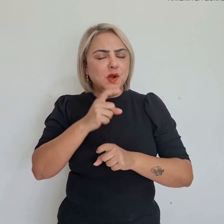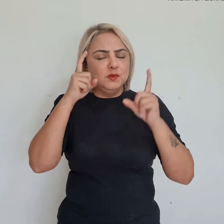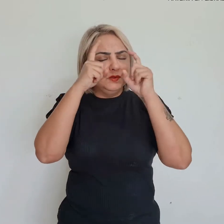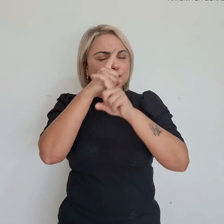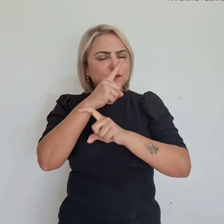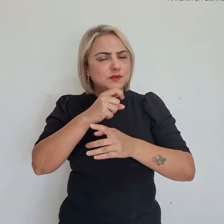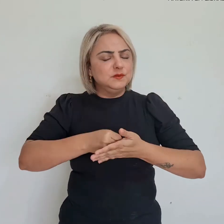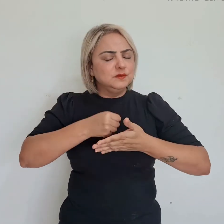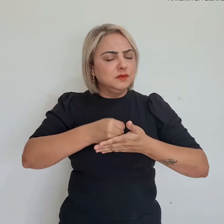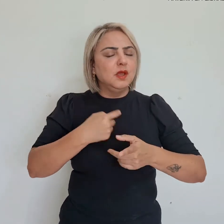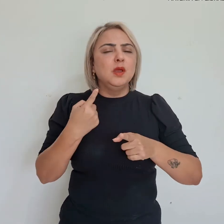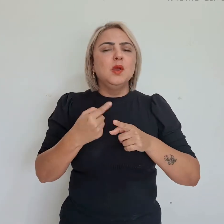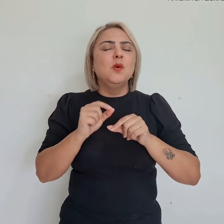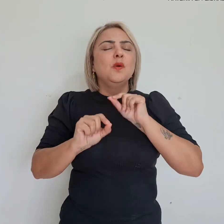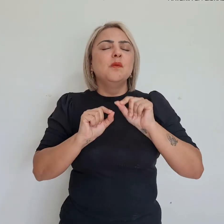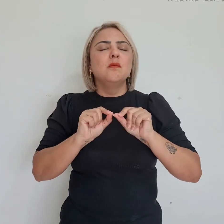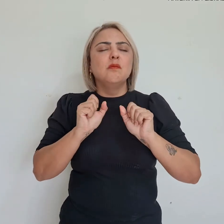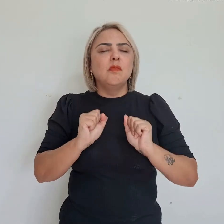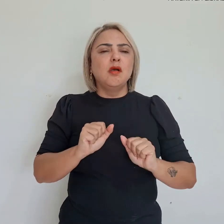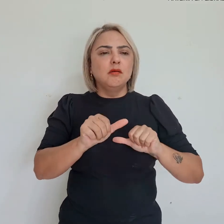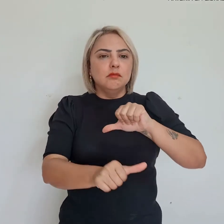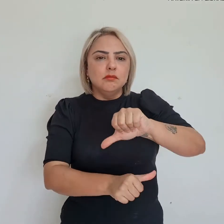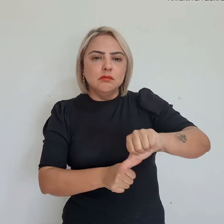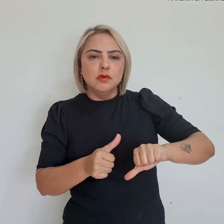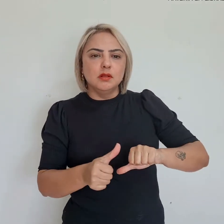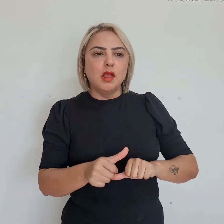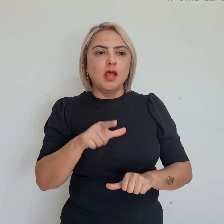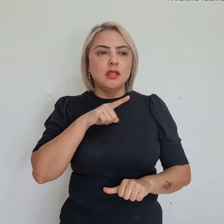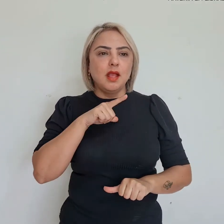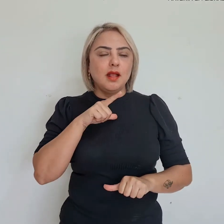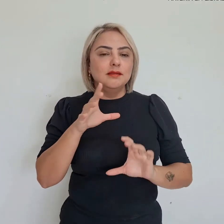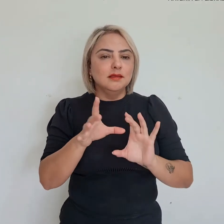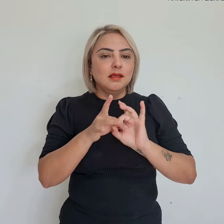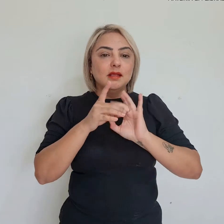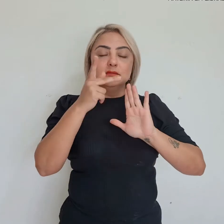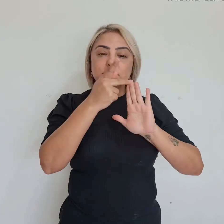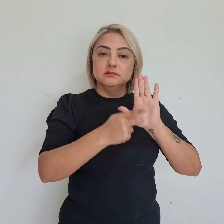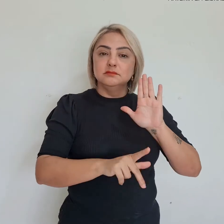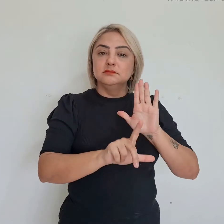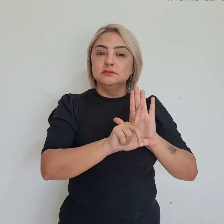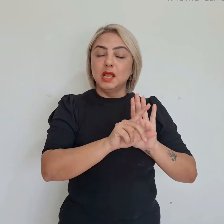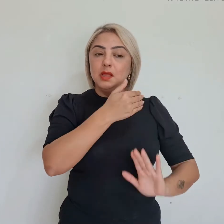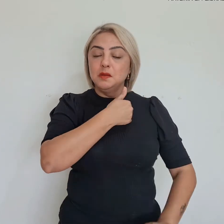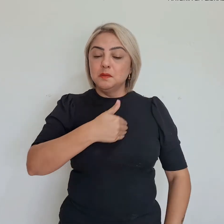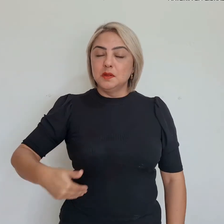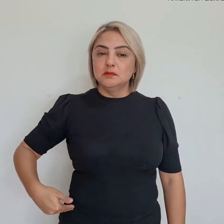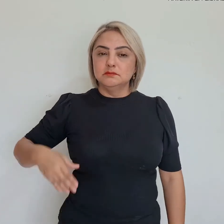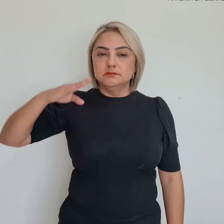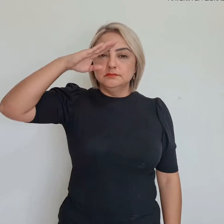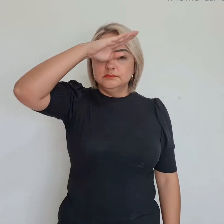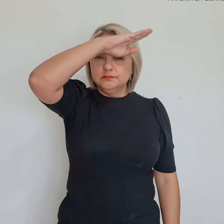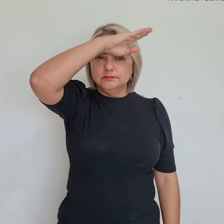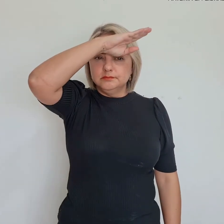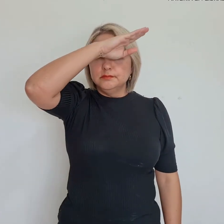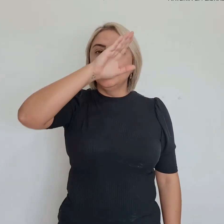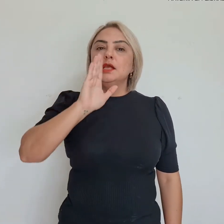O que pode mudar tem muito que ver com os projetos que o governo Bolsonaro já tinha colocado